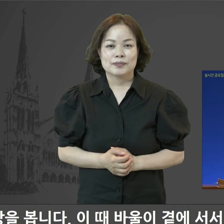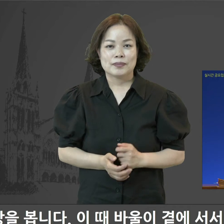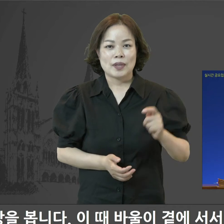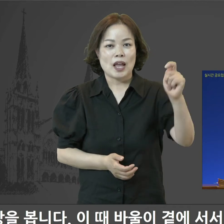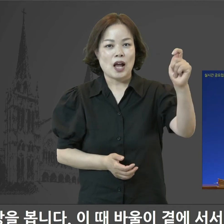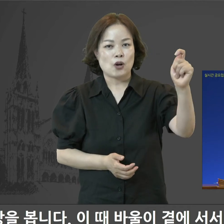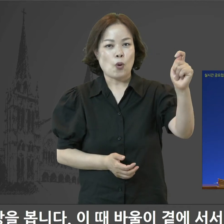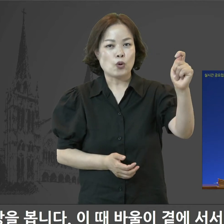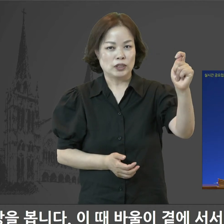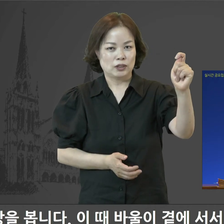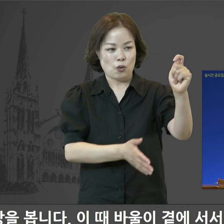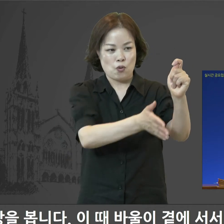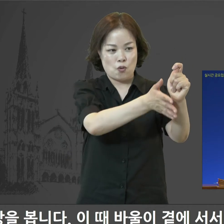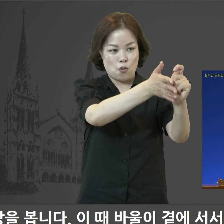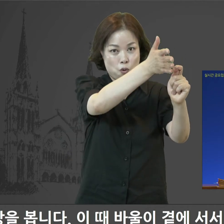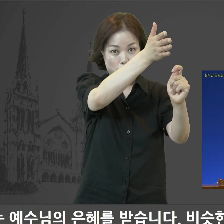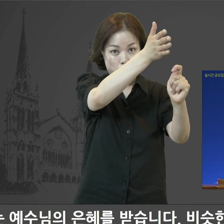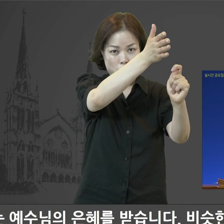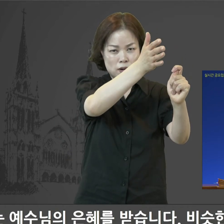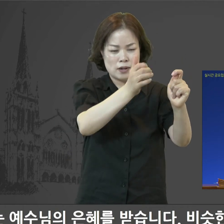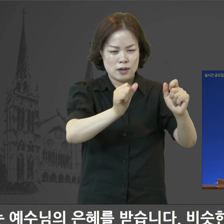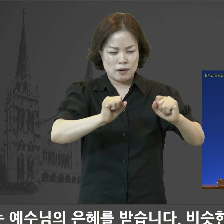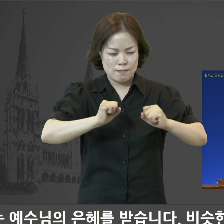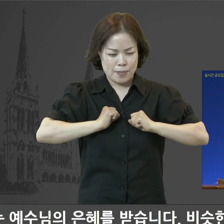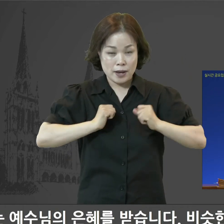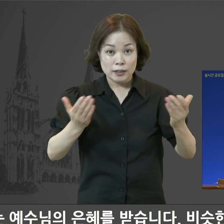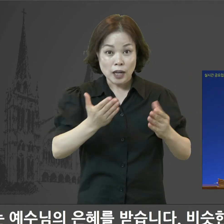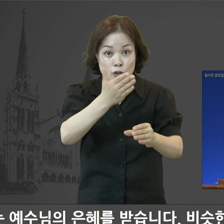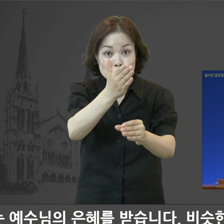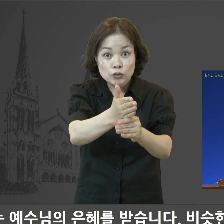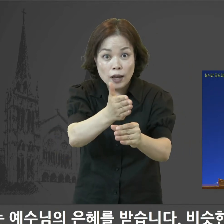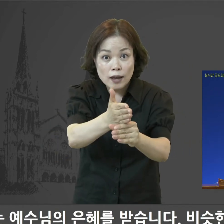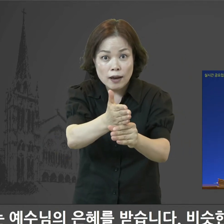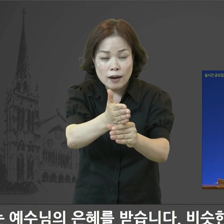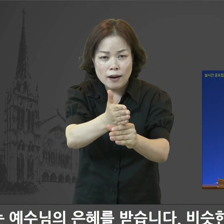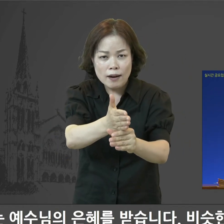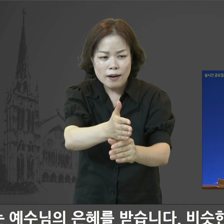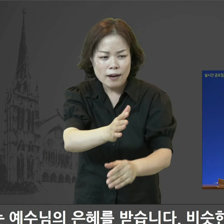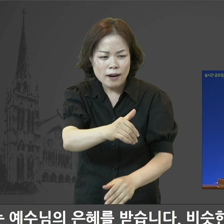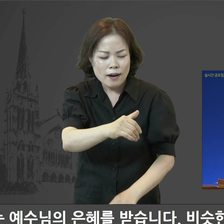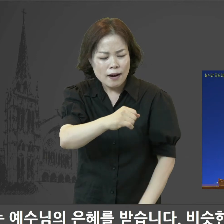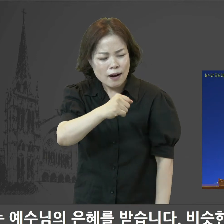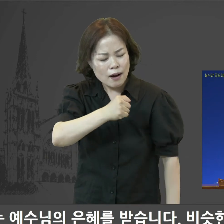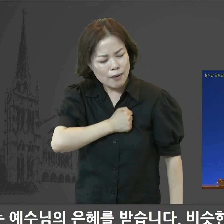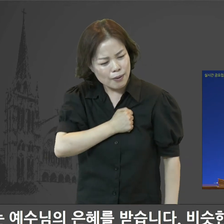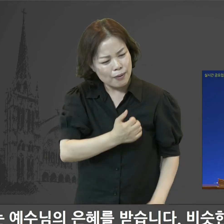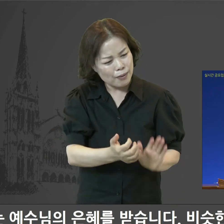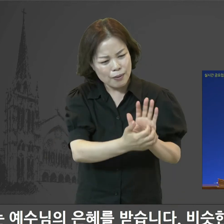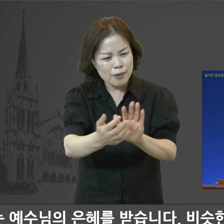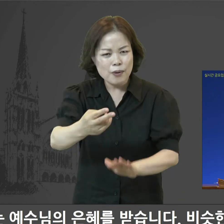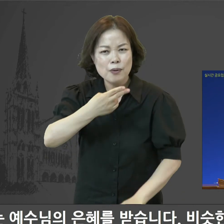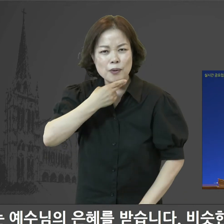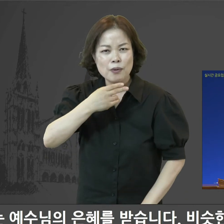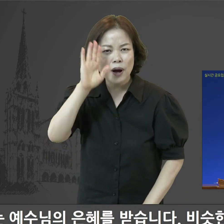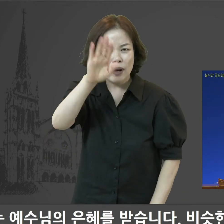고린도에서 있었습니다. 고린도에서 열심히 사역을 하는데 이게 막히는 거예요. 우리 한번 앞으로